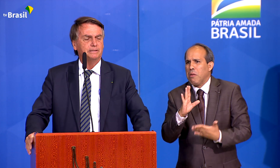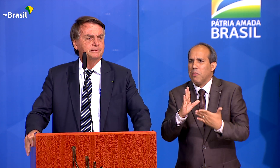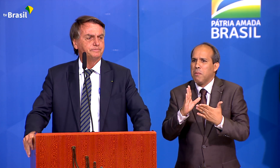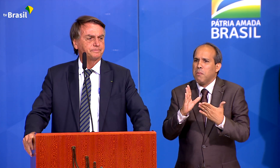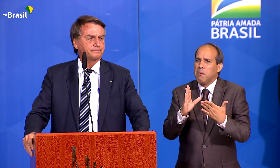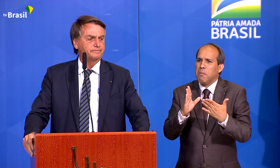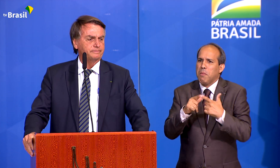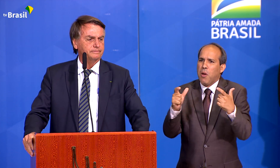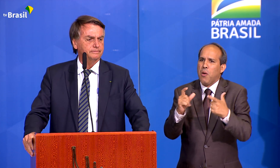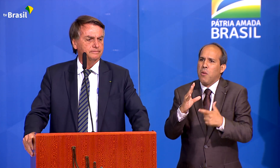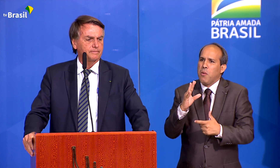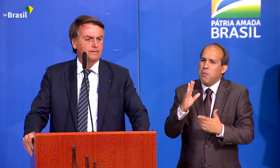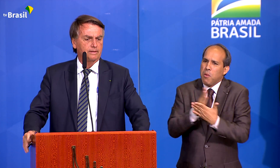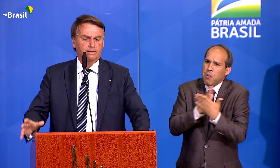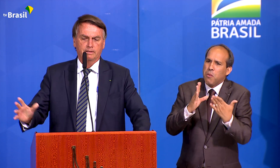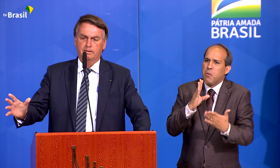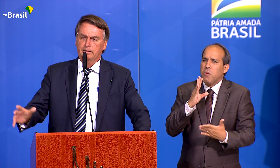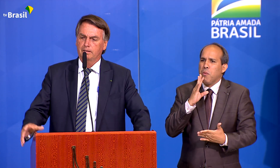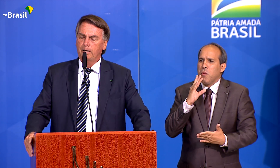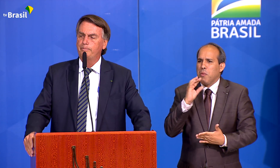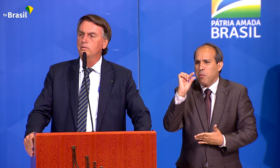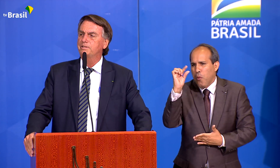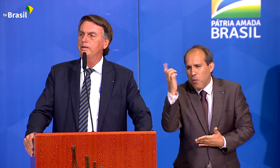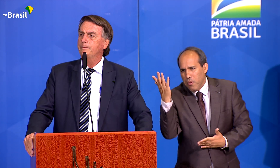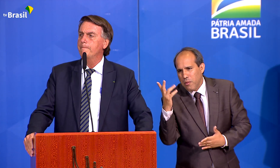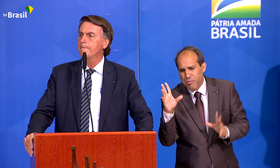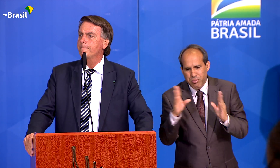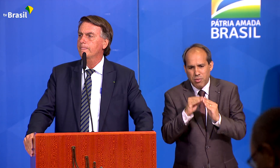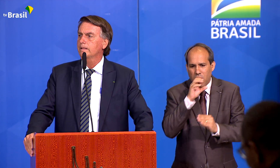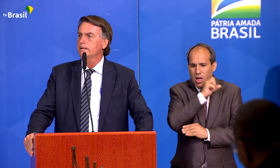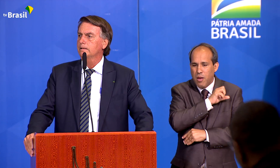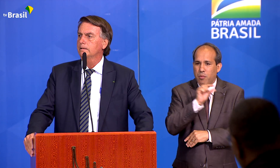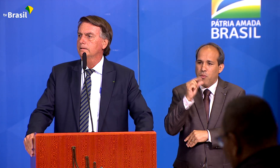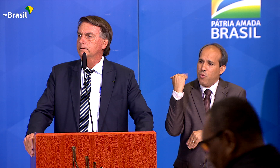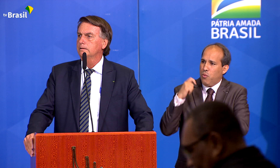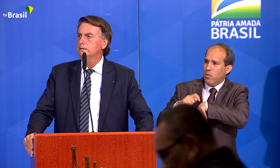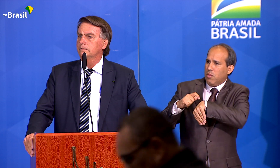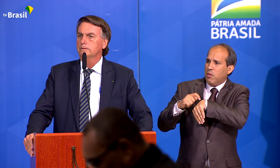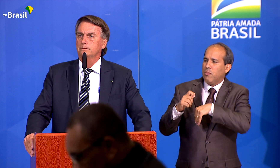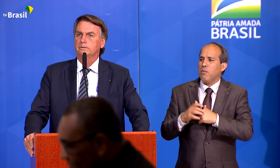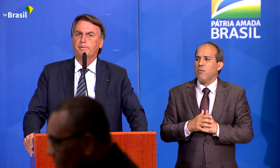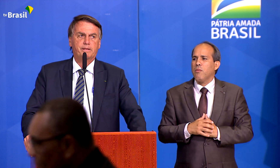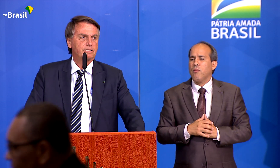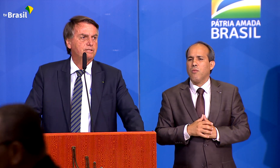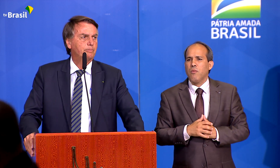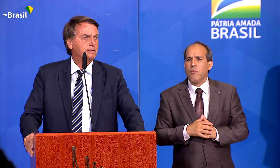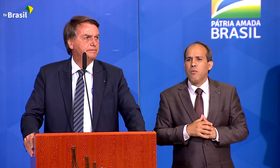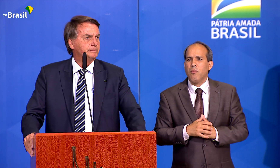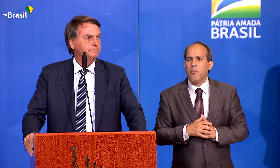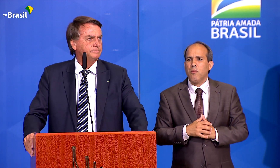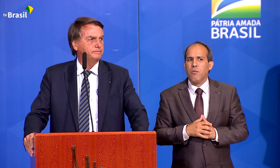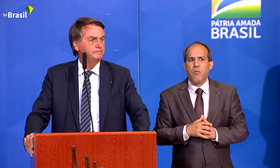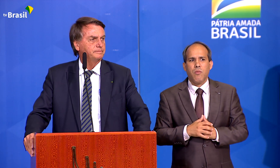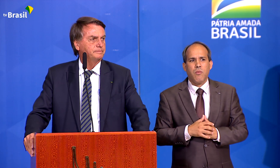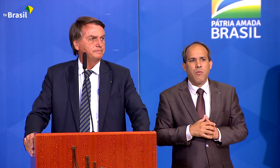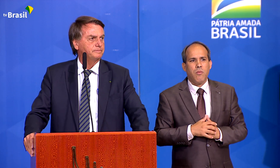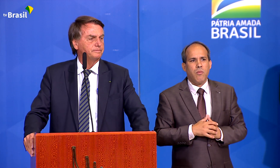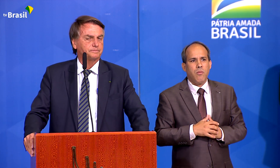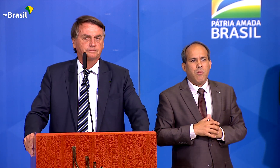e rapidamente essa e a pouco tempo e o presidente da